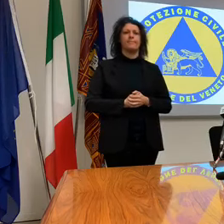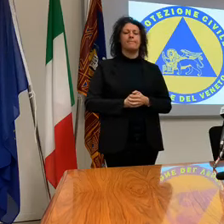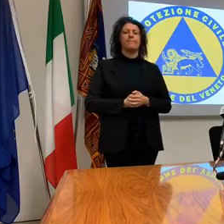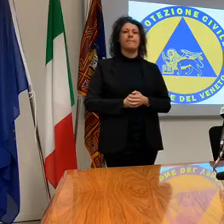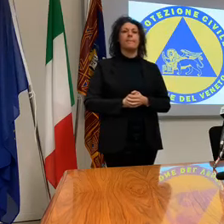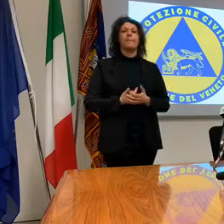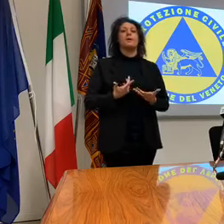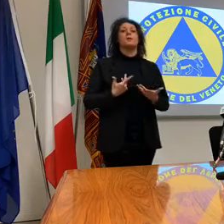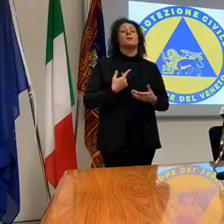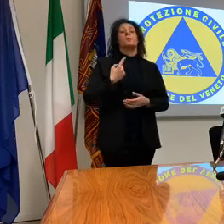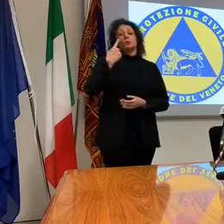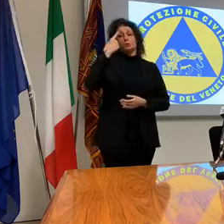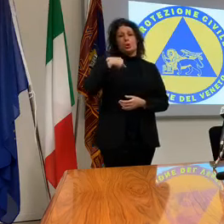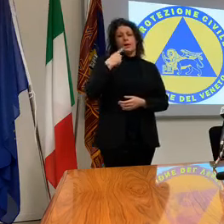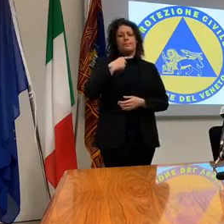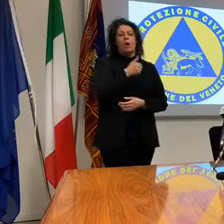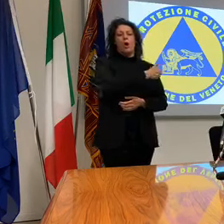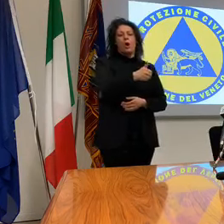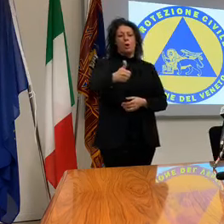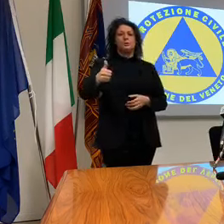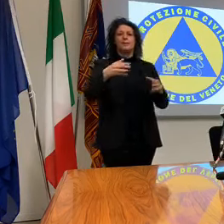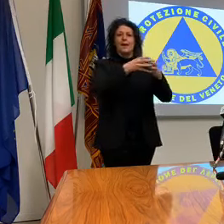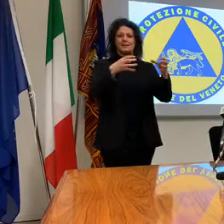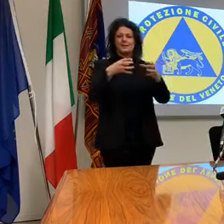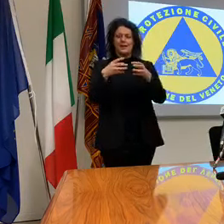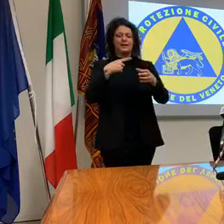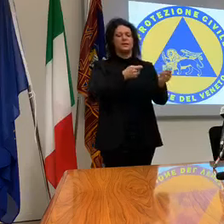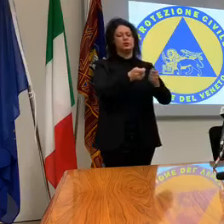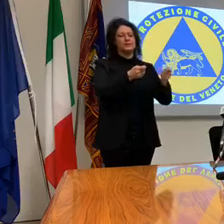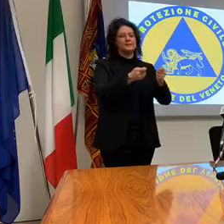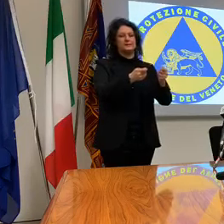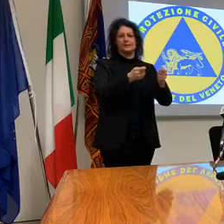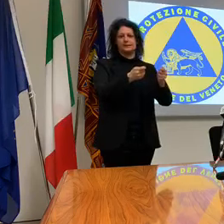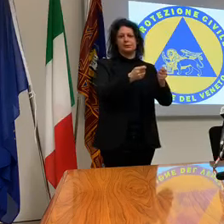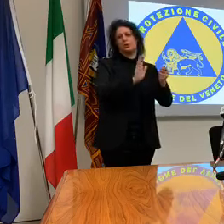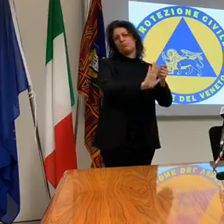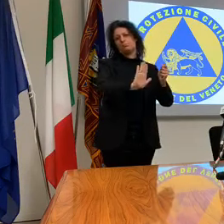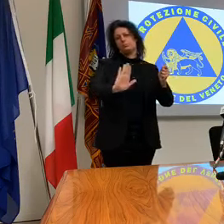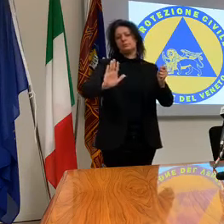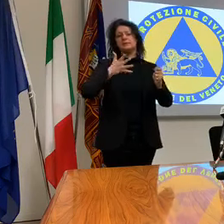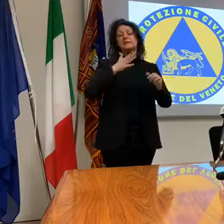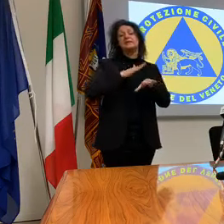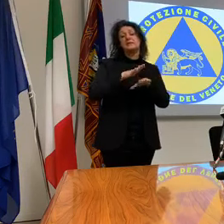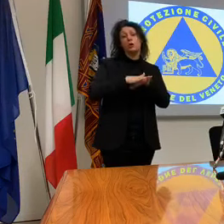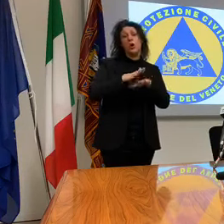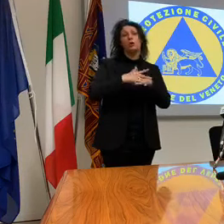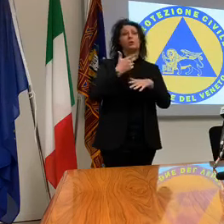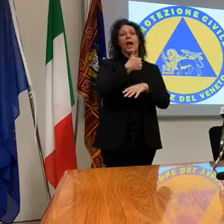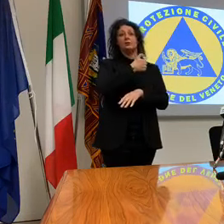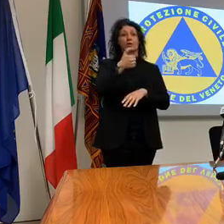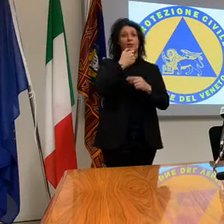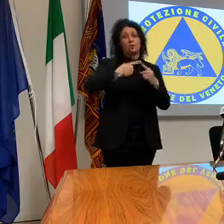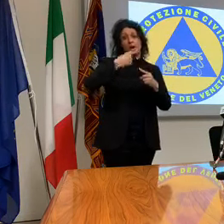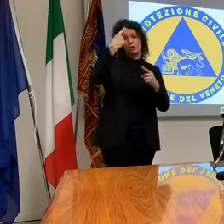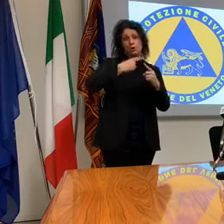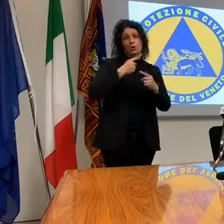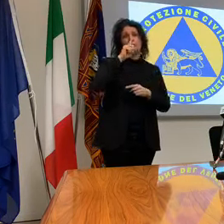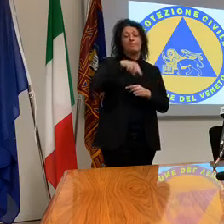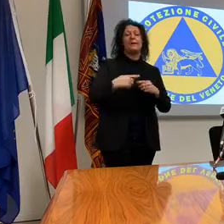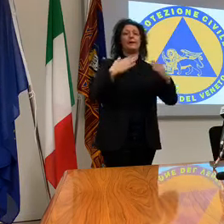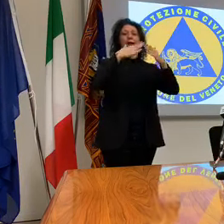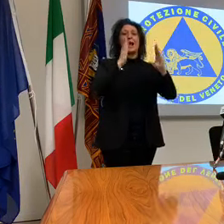un po' in proprio, solitamente fanno non so, un centinaio di tamponi al giorno sulle strutture per anziani, un centinaio per